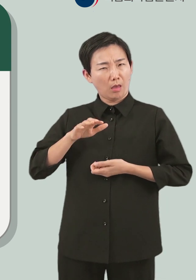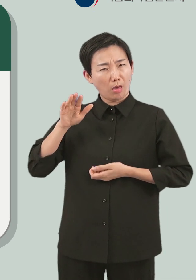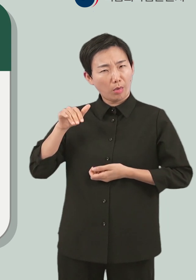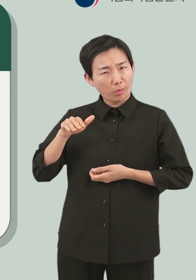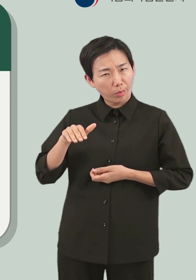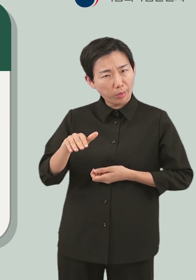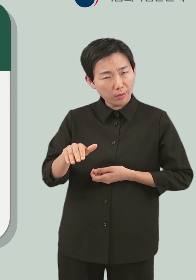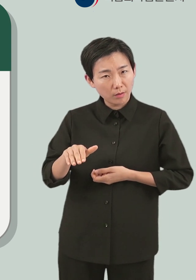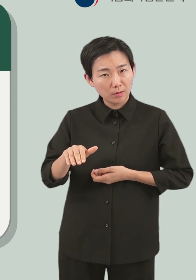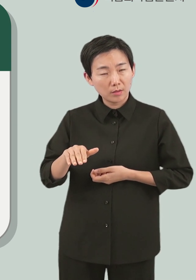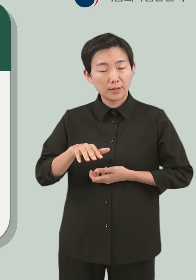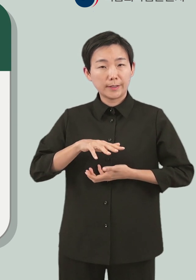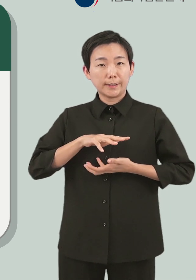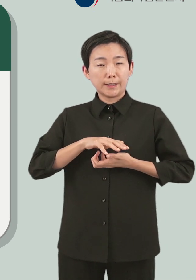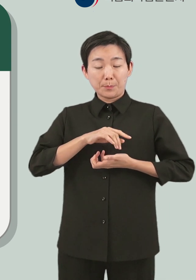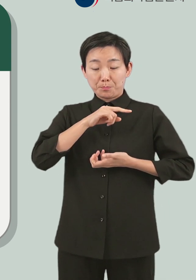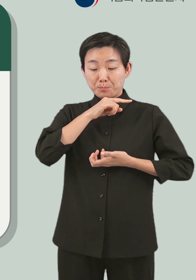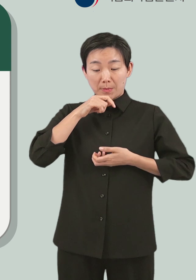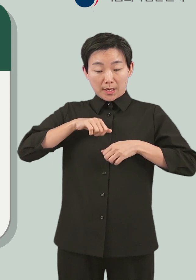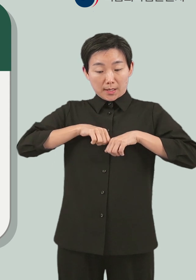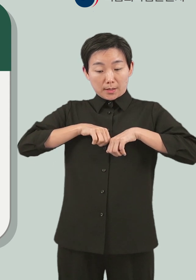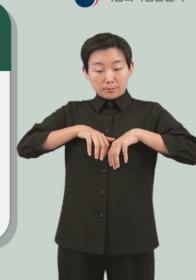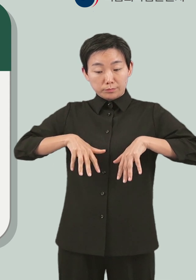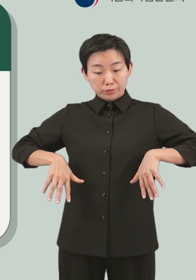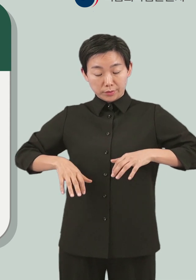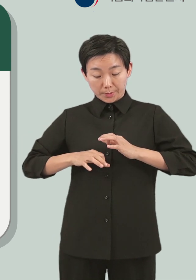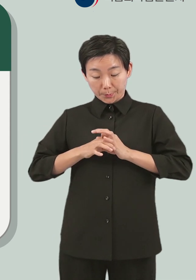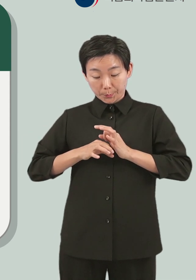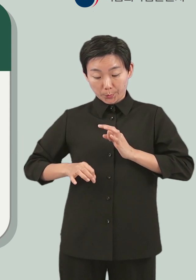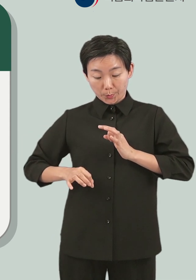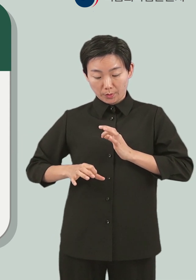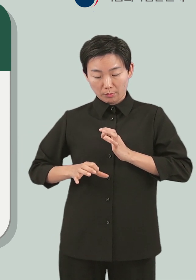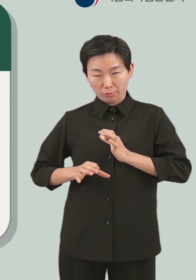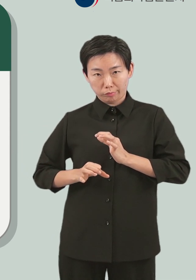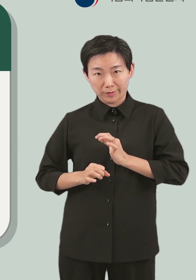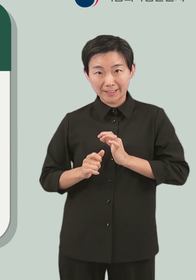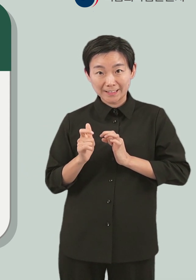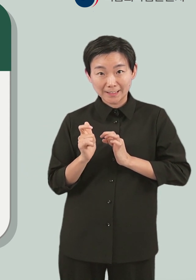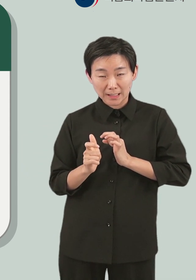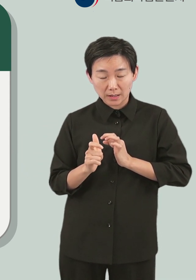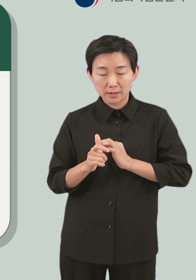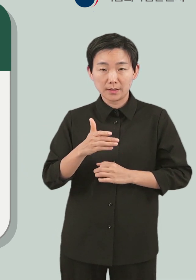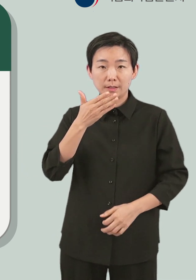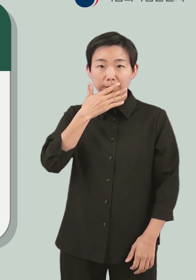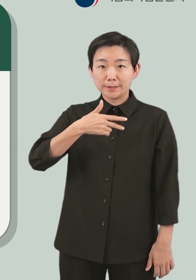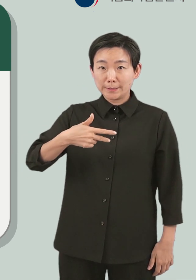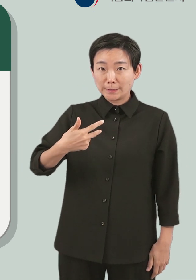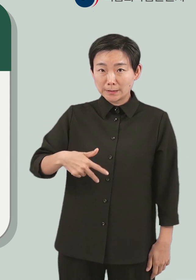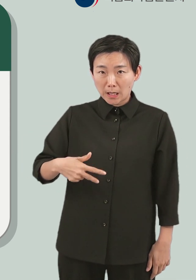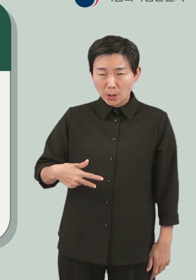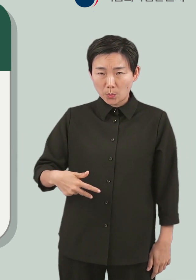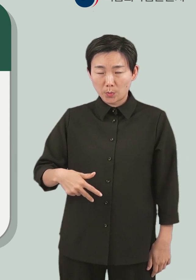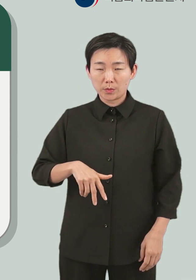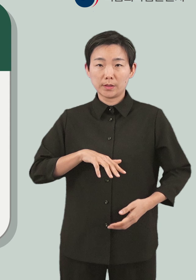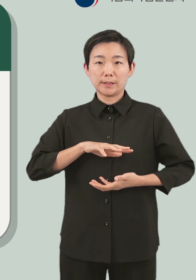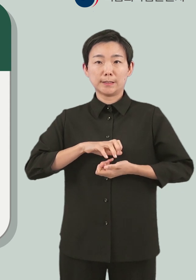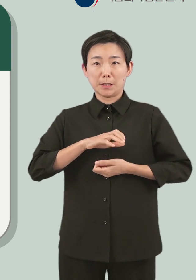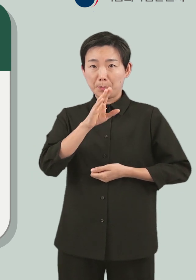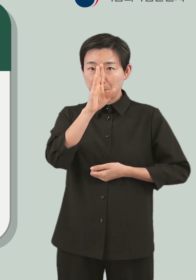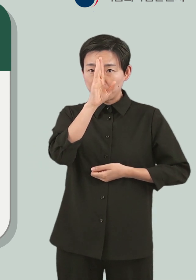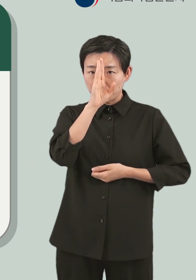부정맥, 동맥경화증, 당뇨병, 심장질환, 림프절을 제거한 사람, 임신 중이거나 다간전 중인